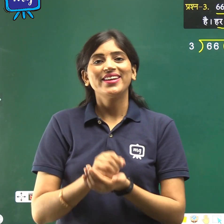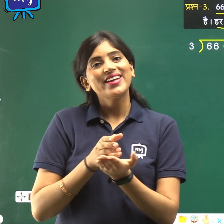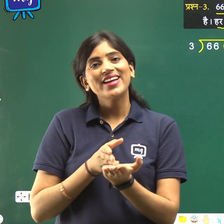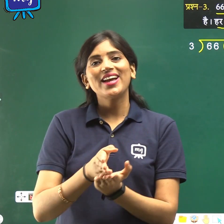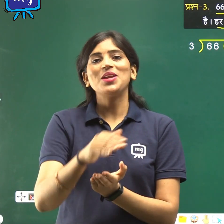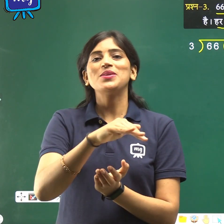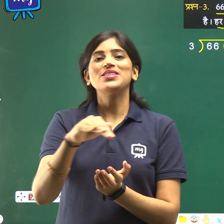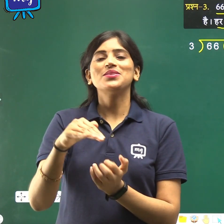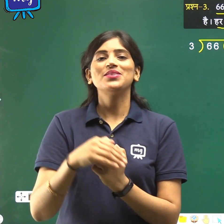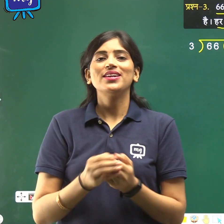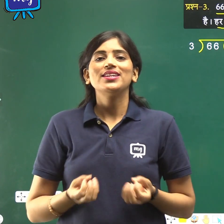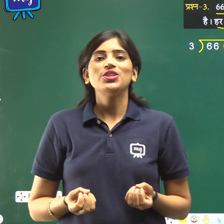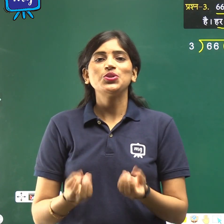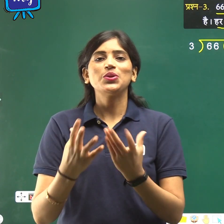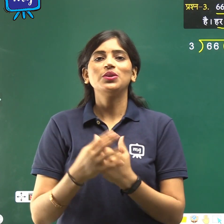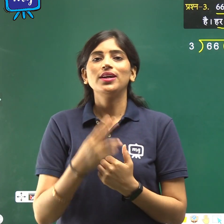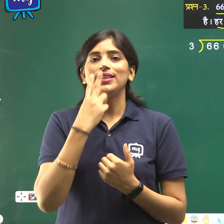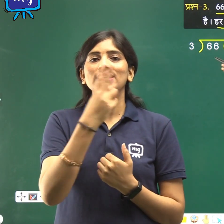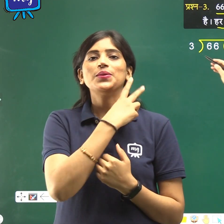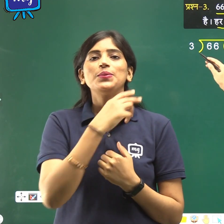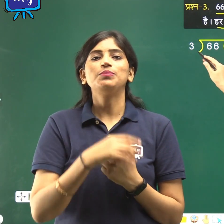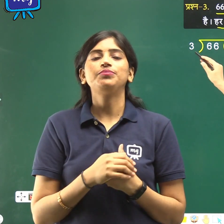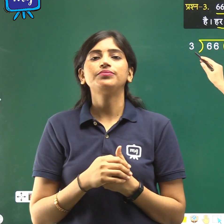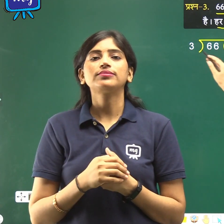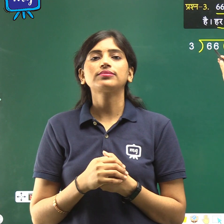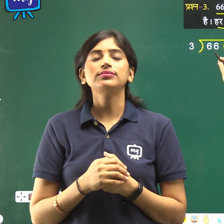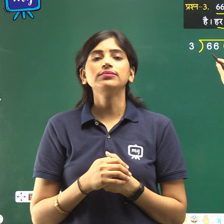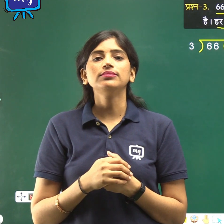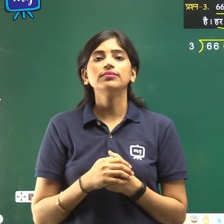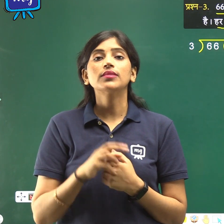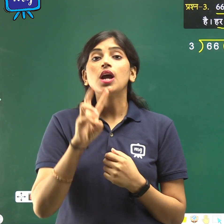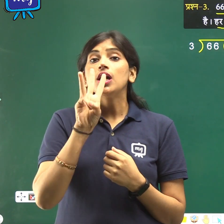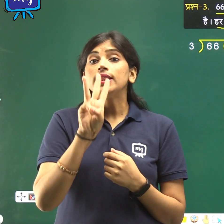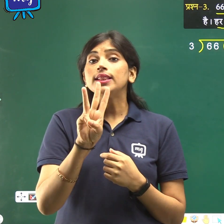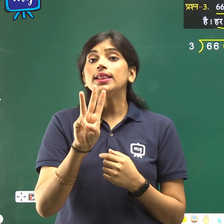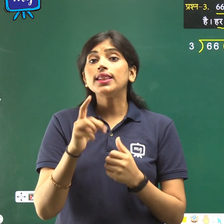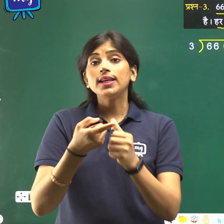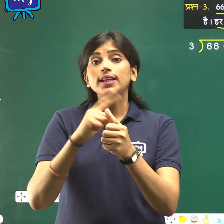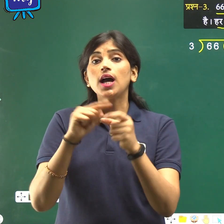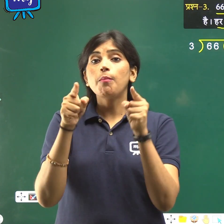बच्चों, शुरू करते हैं। देखो 3 का भाग